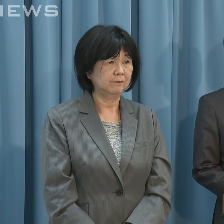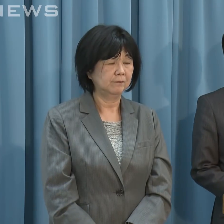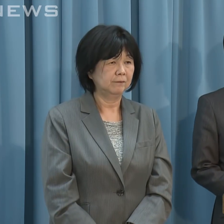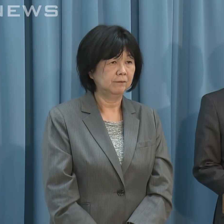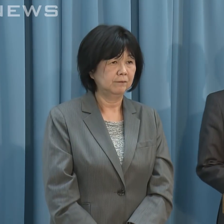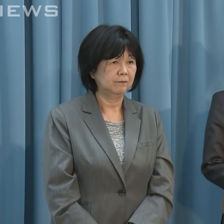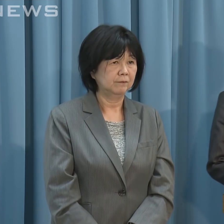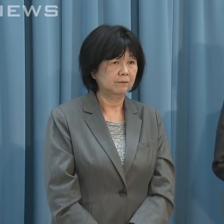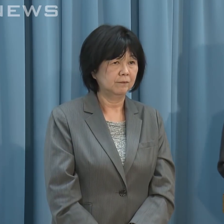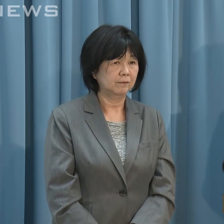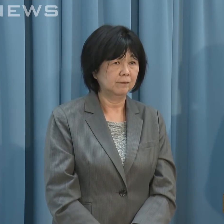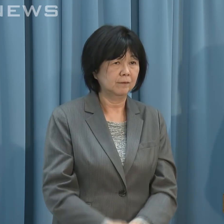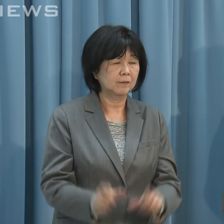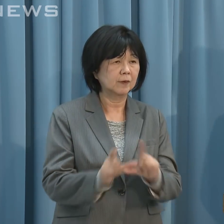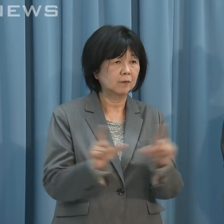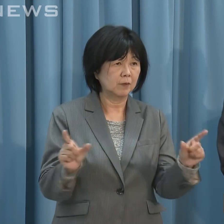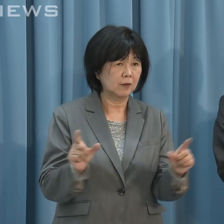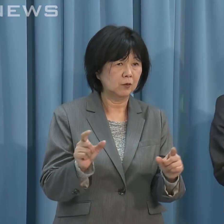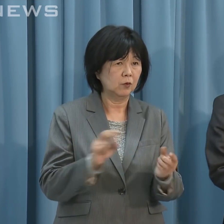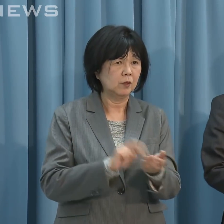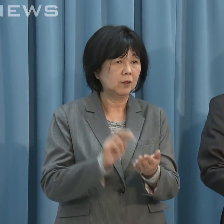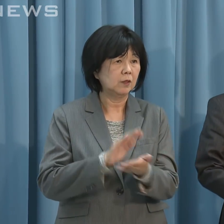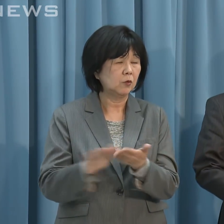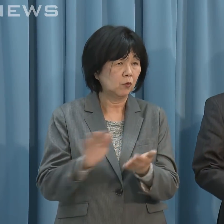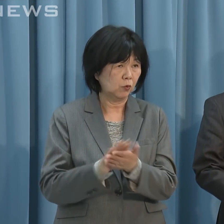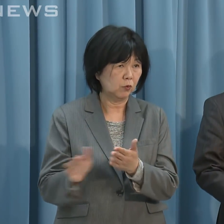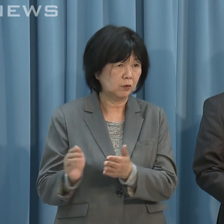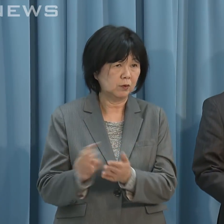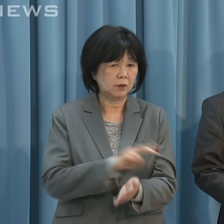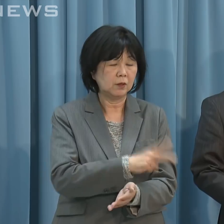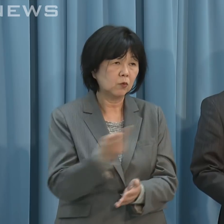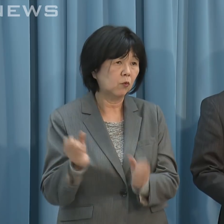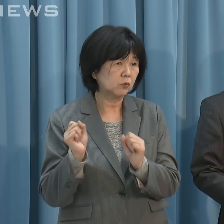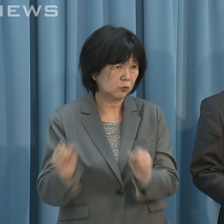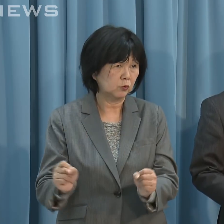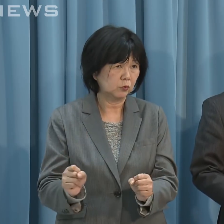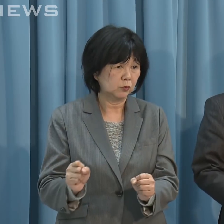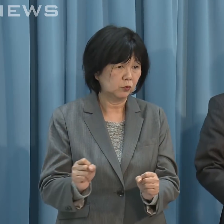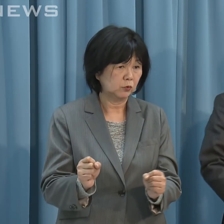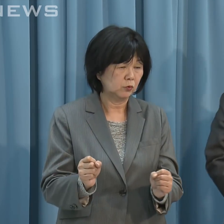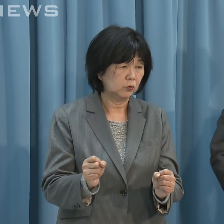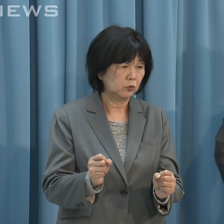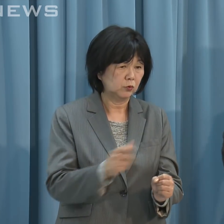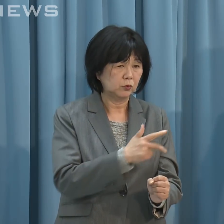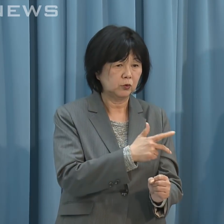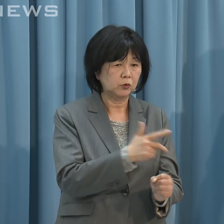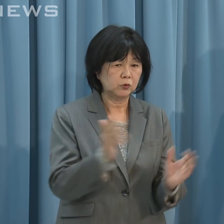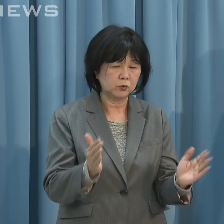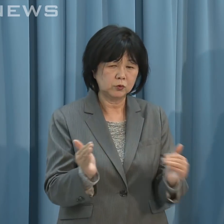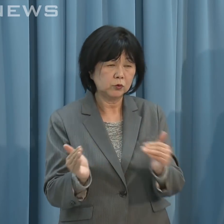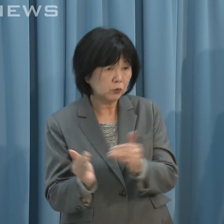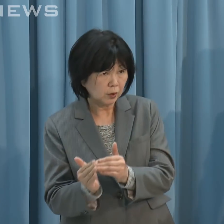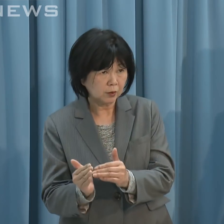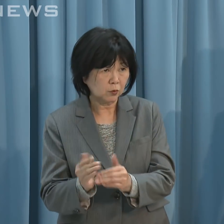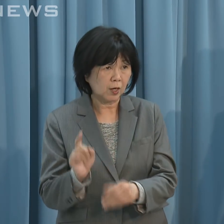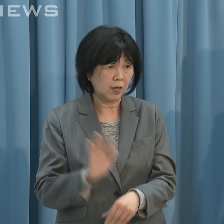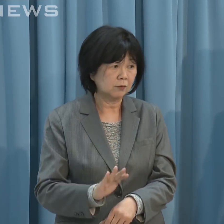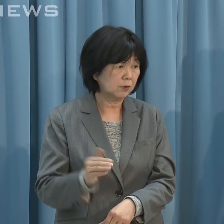民間医療に移行する時期なんですけれども、うん、例えば州内とかそういったことは、 これはね、